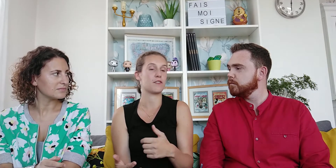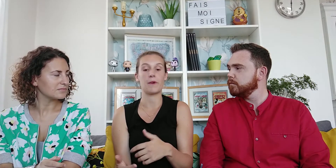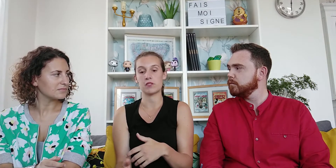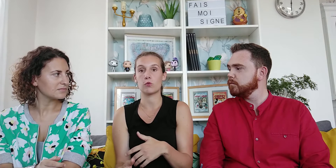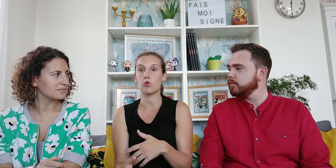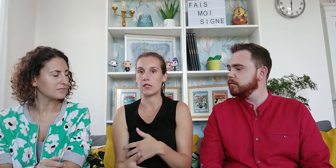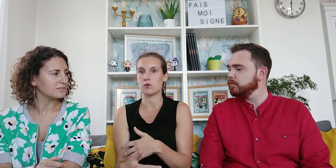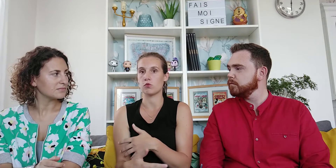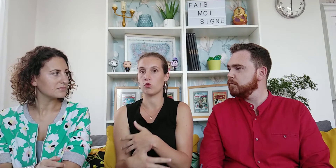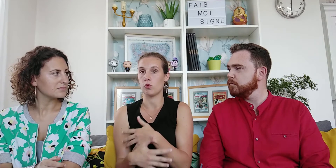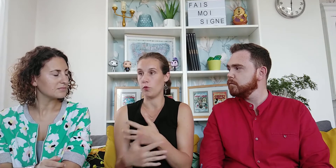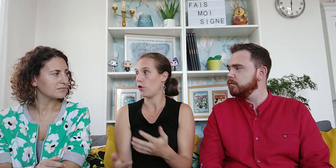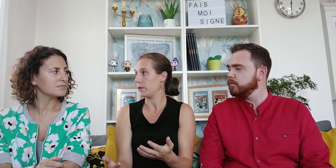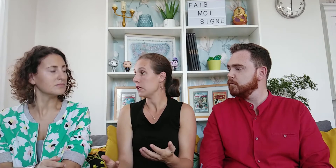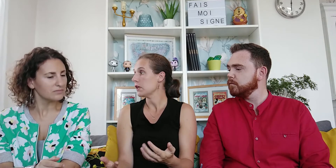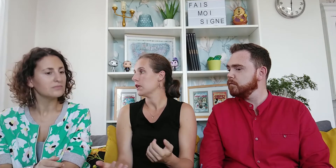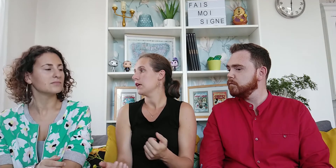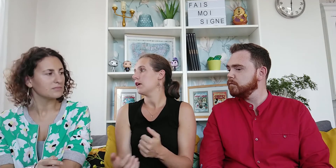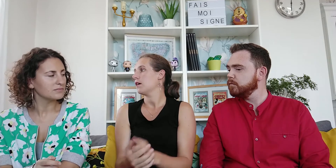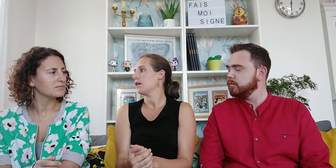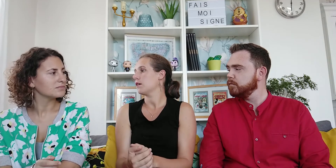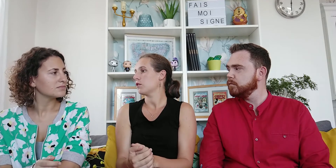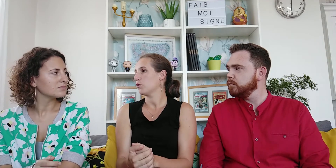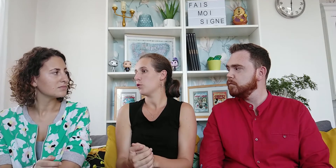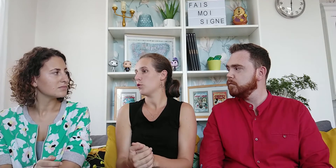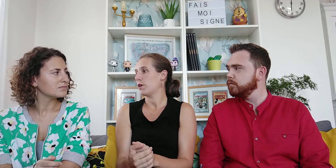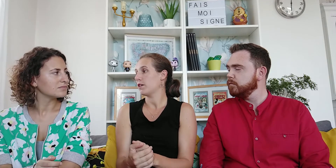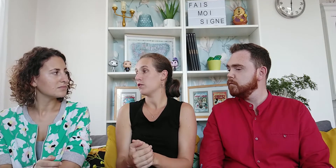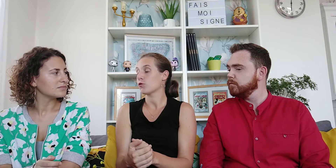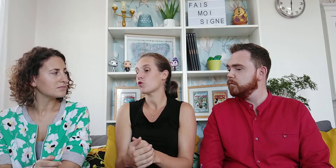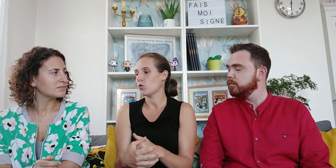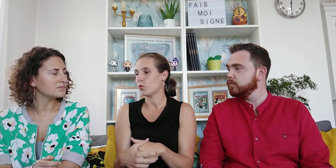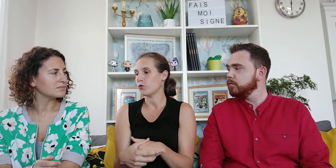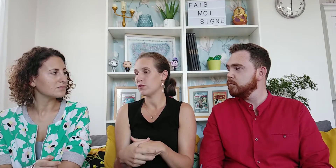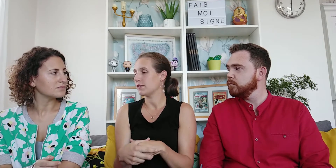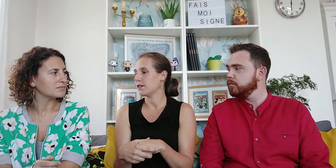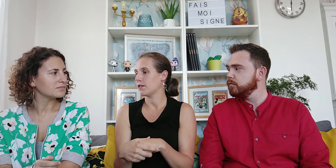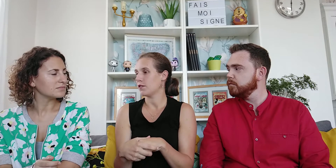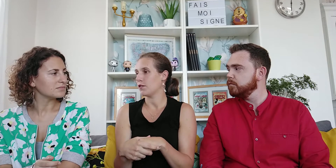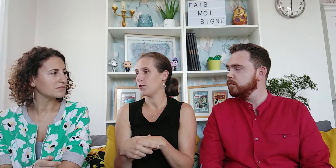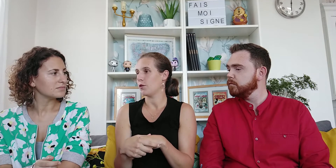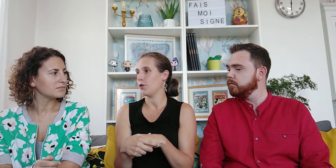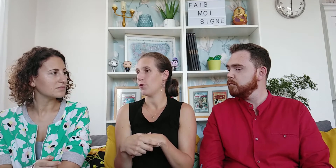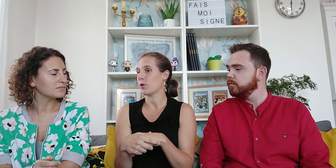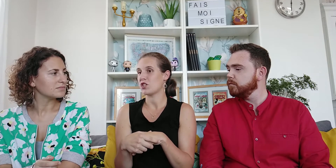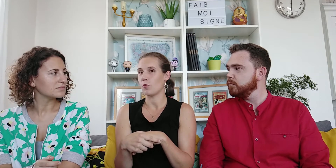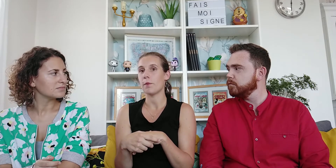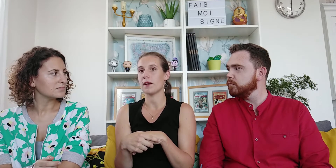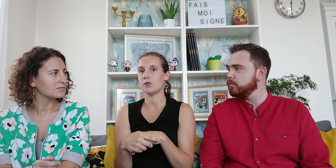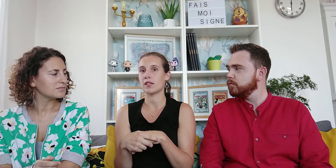pas forcément eu l'occasion de me former. Et il se trouve que j'ai eu une opportunité près de chez moi par